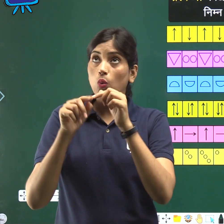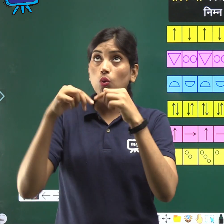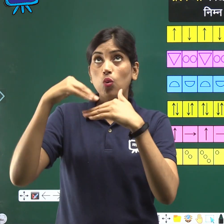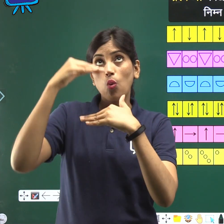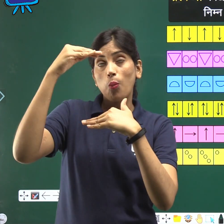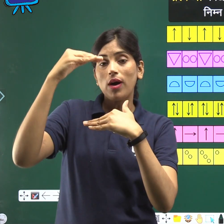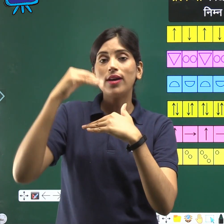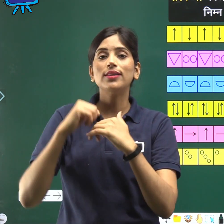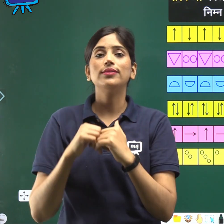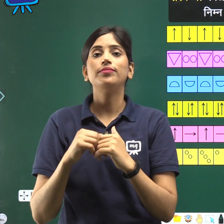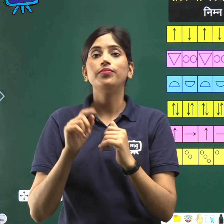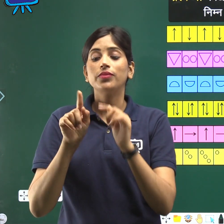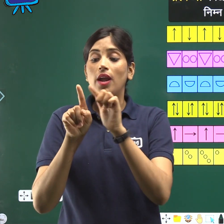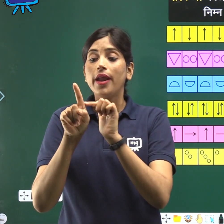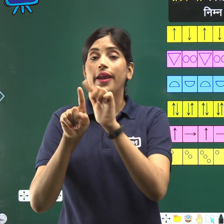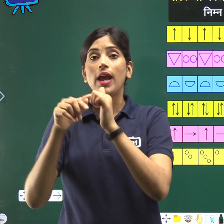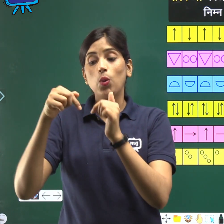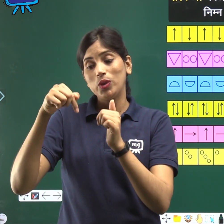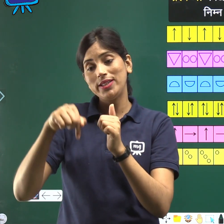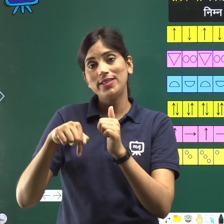ऊपर, एक नीचे,